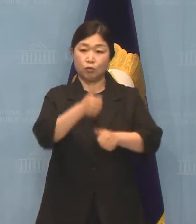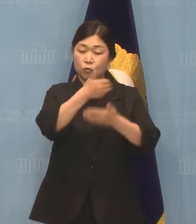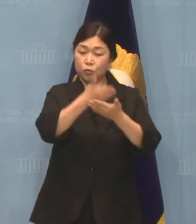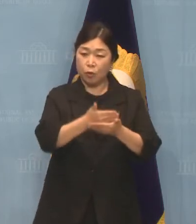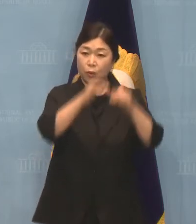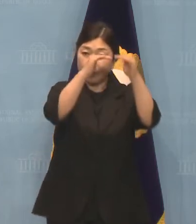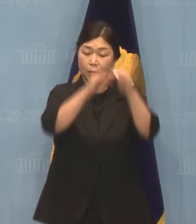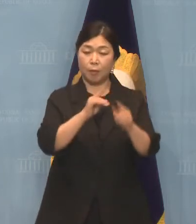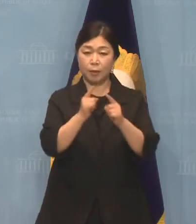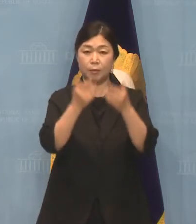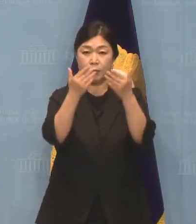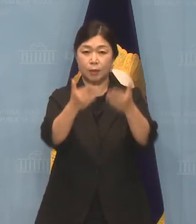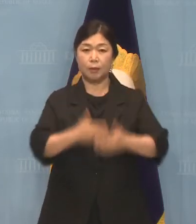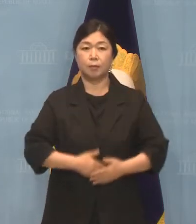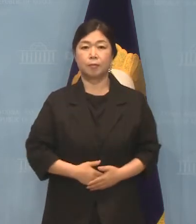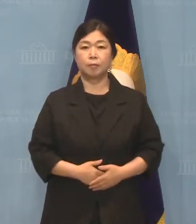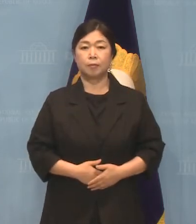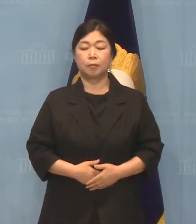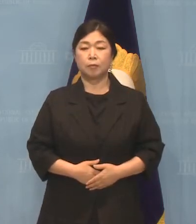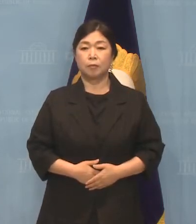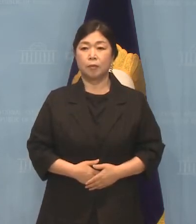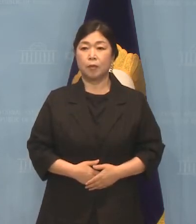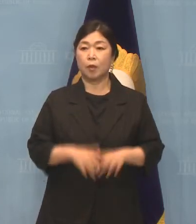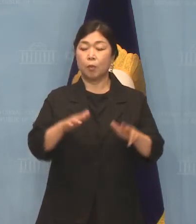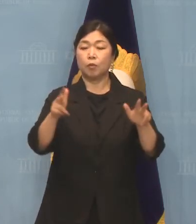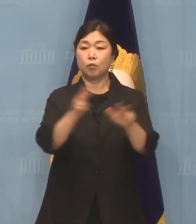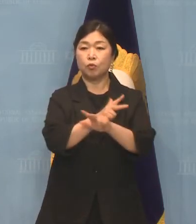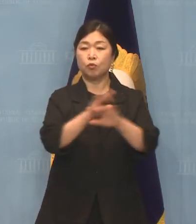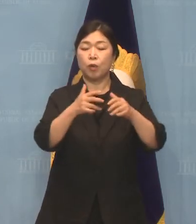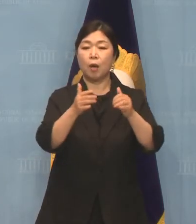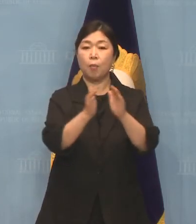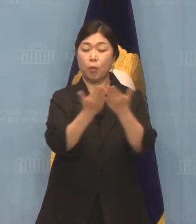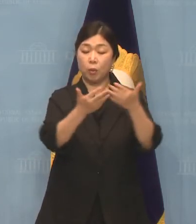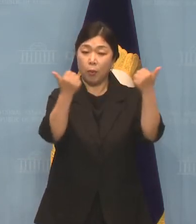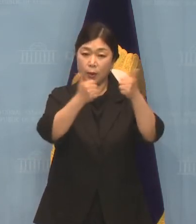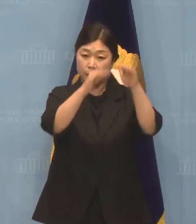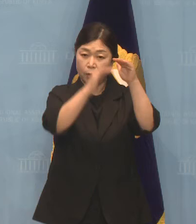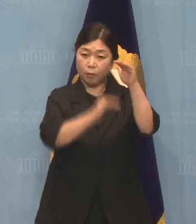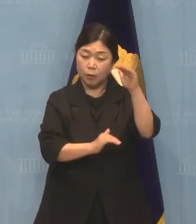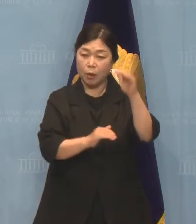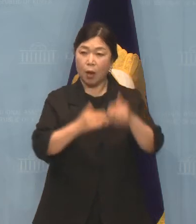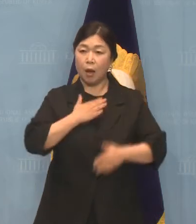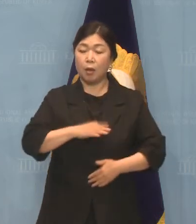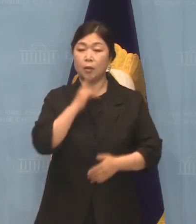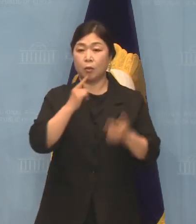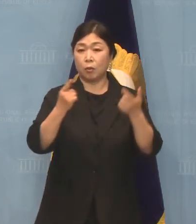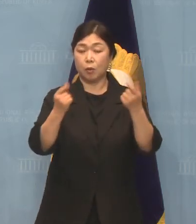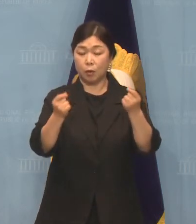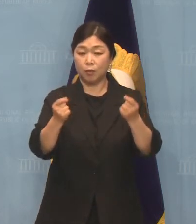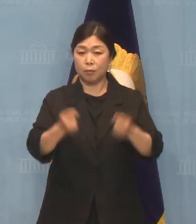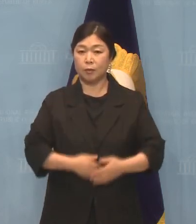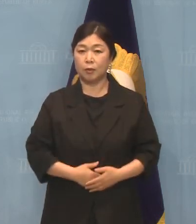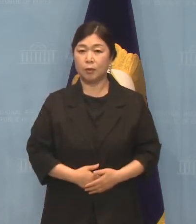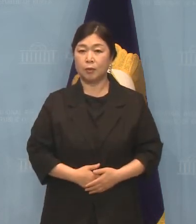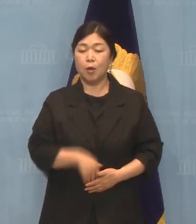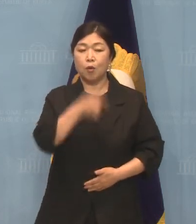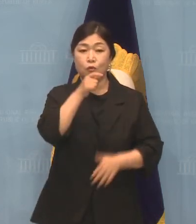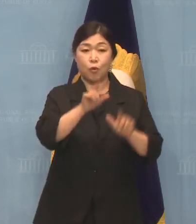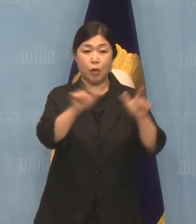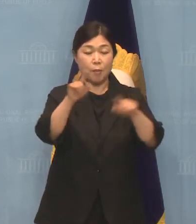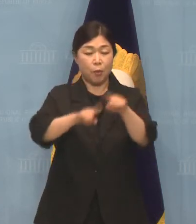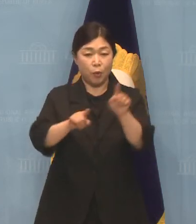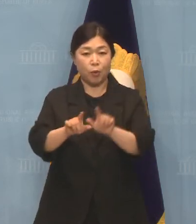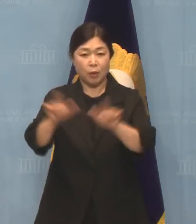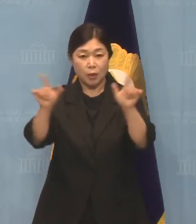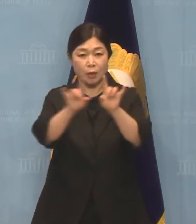의사 일정입니다. 먼저 이번 주 국회 본회의 일정입니다. 이미 아시는 바와 같이 수요일과